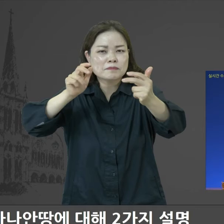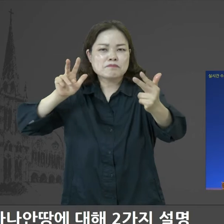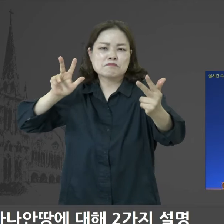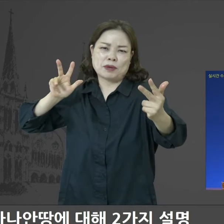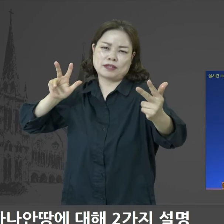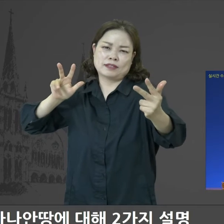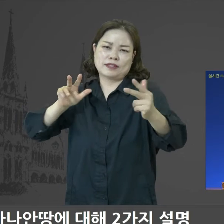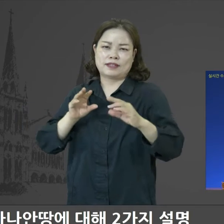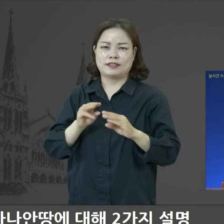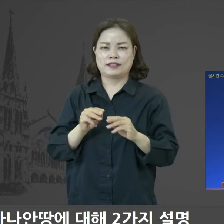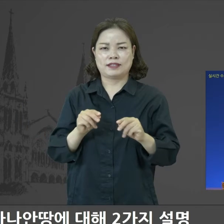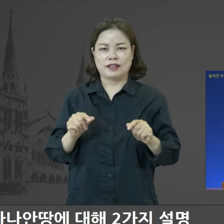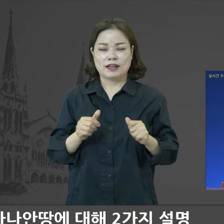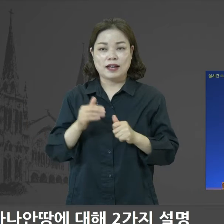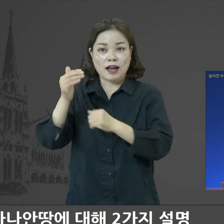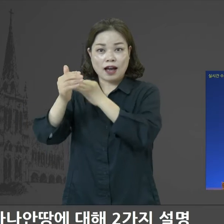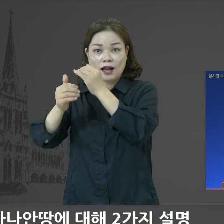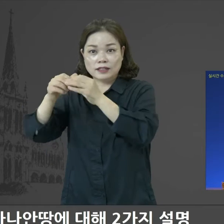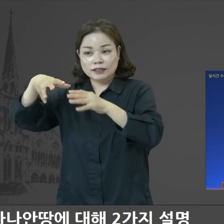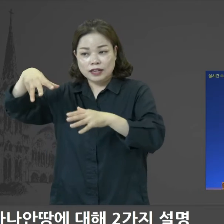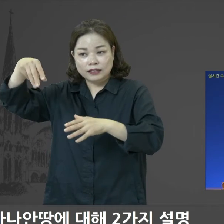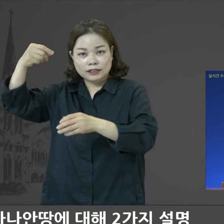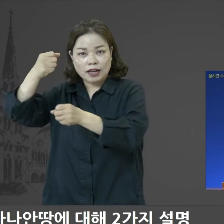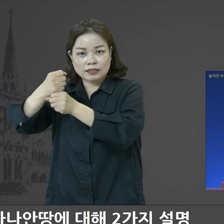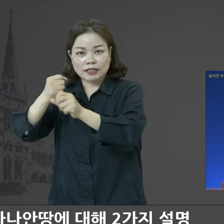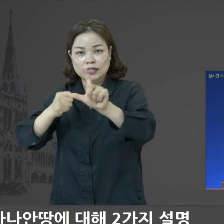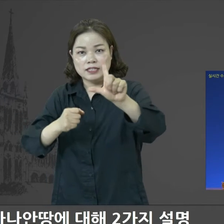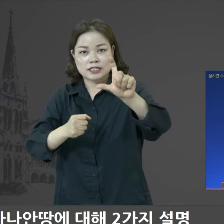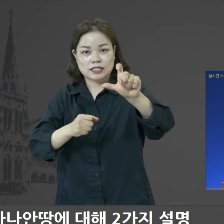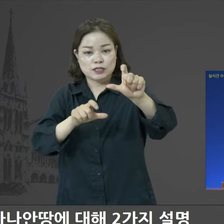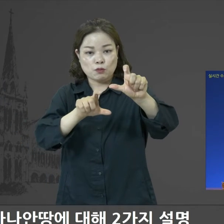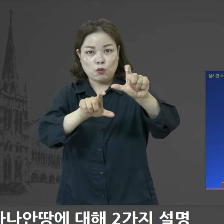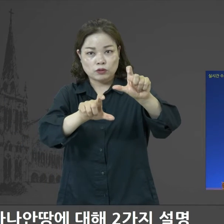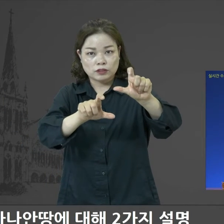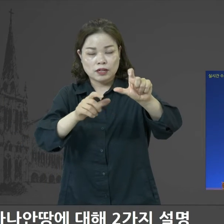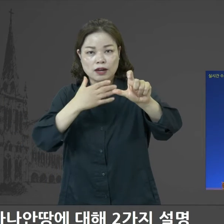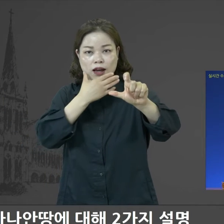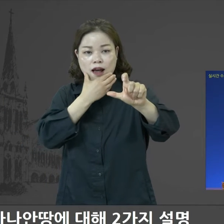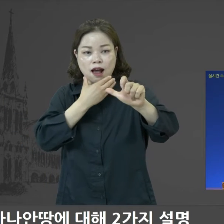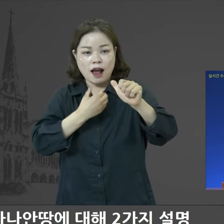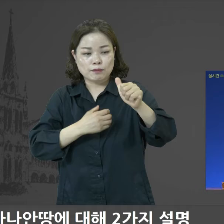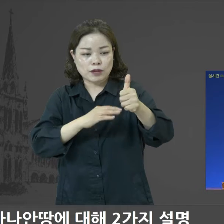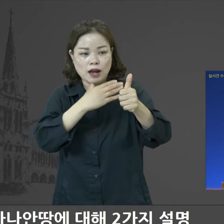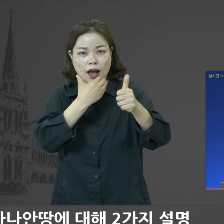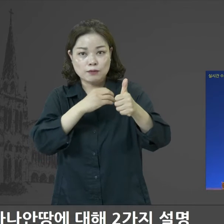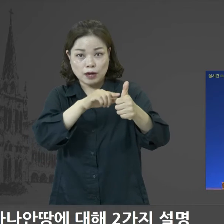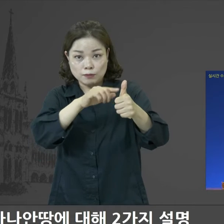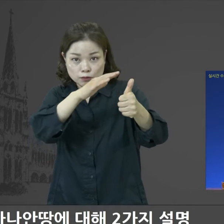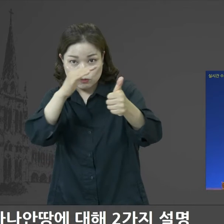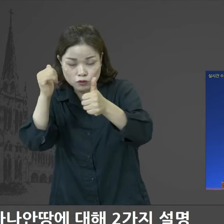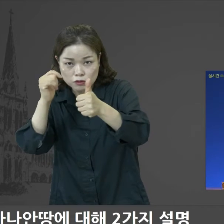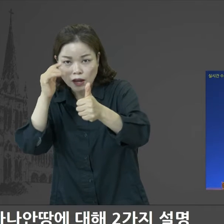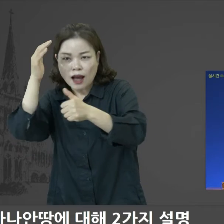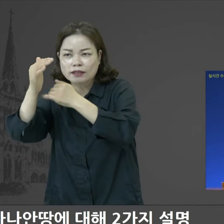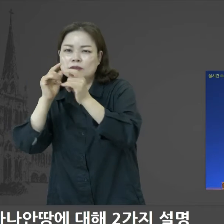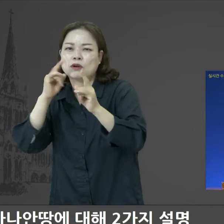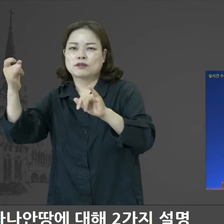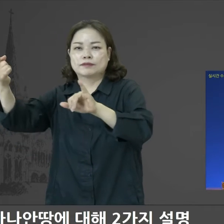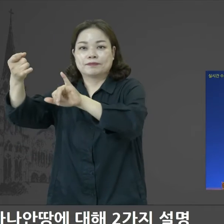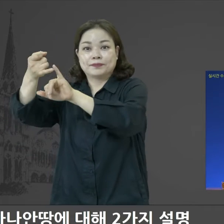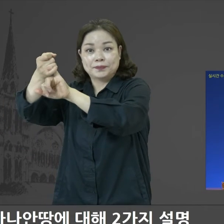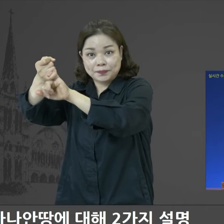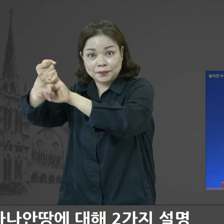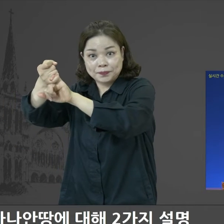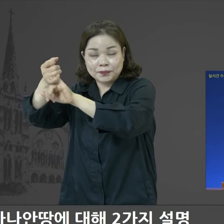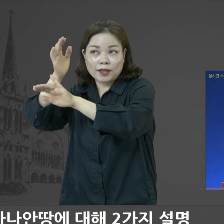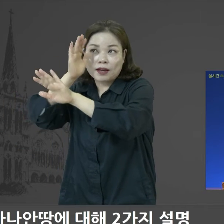맹세한 땅입니다. 하나님께서 창세기 15장에서 아브라함을 부르시고 아브라함과 언약을 맺으셨습니다.